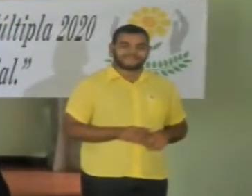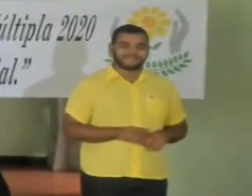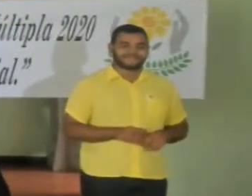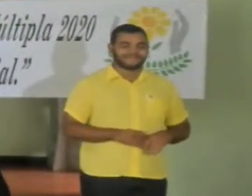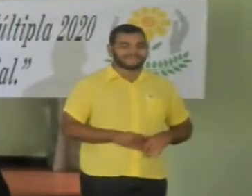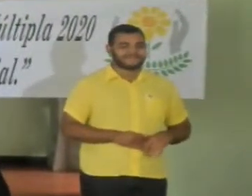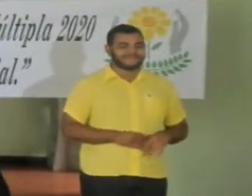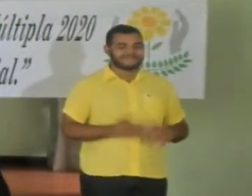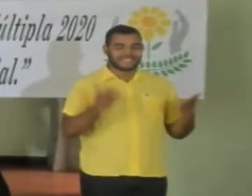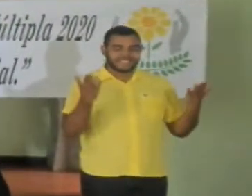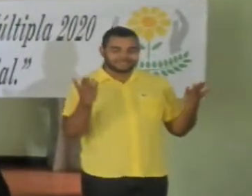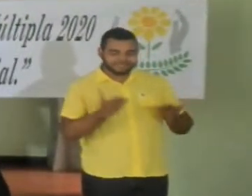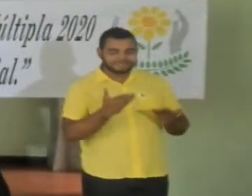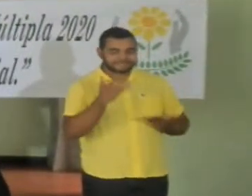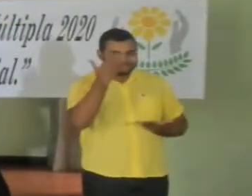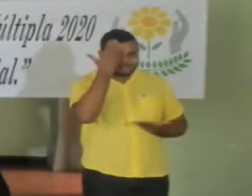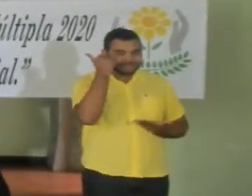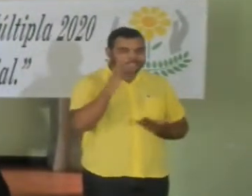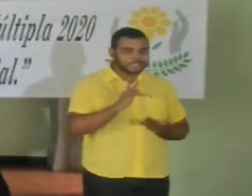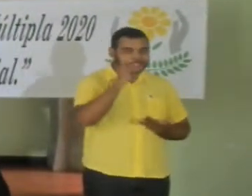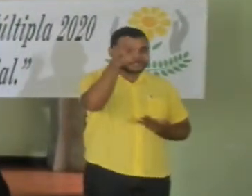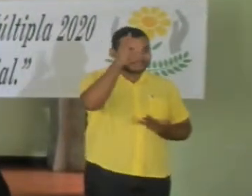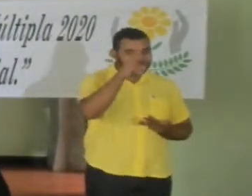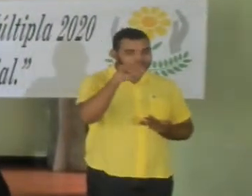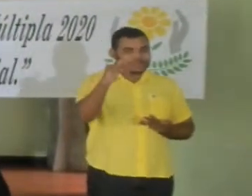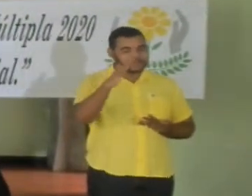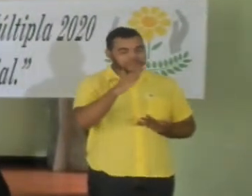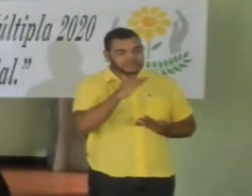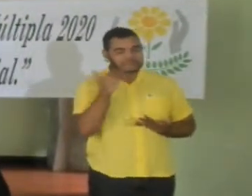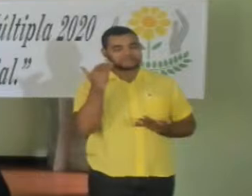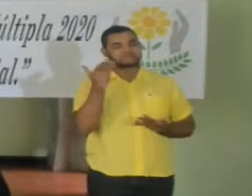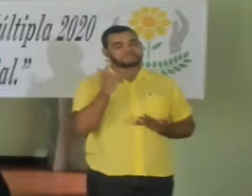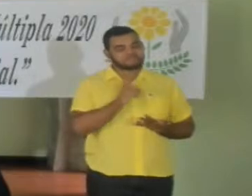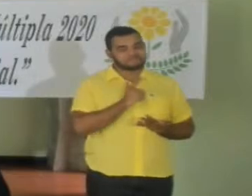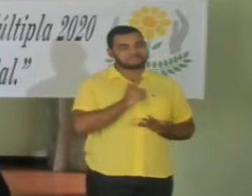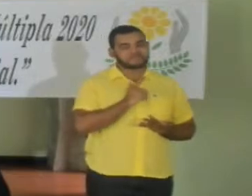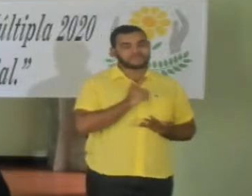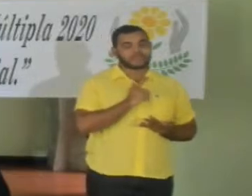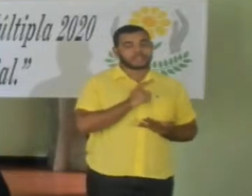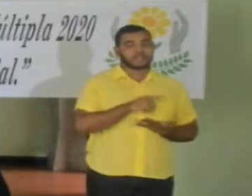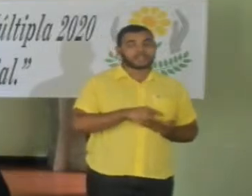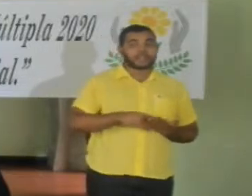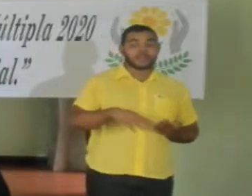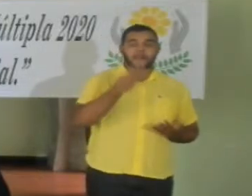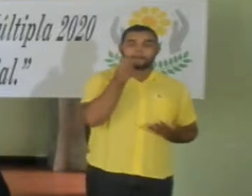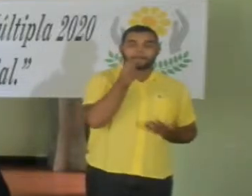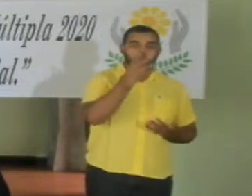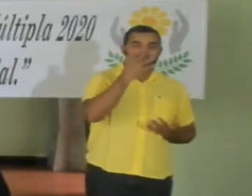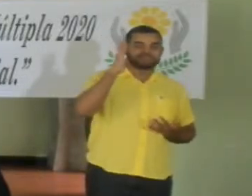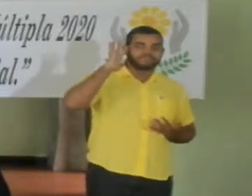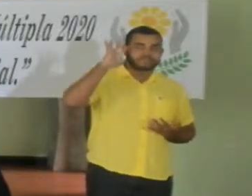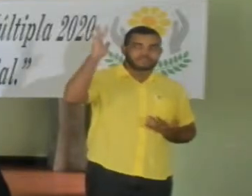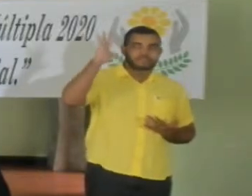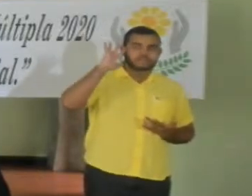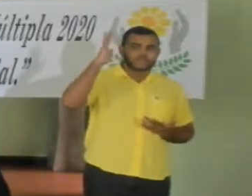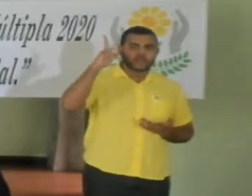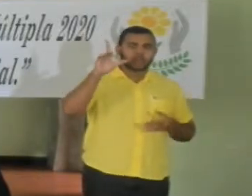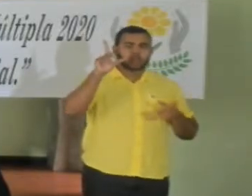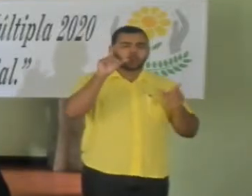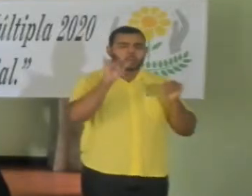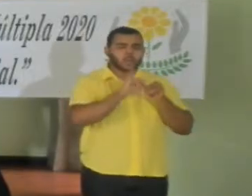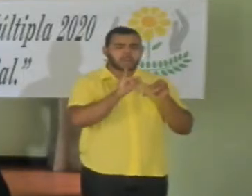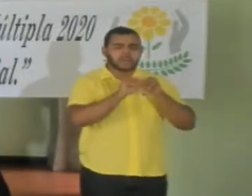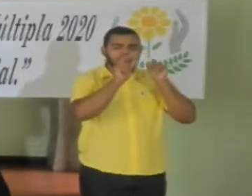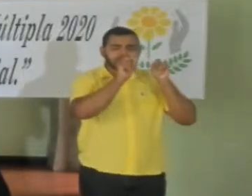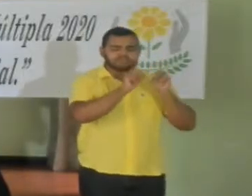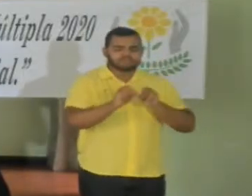A gente vai embora. Não é isso? Então é bom a gente pensar. O que nós fazemos na nossa